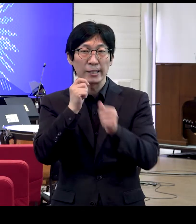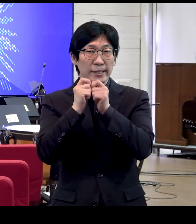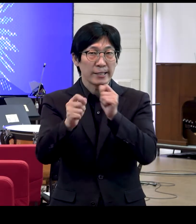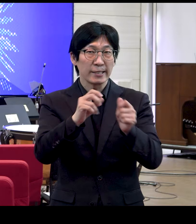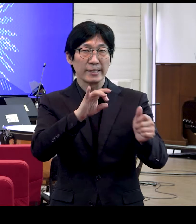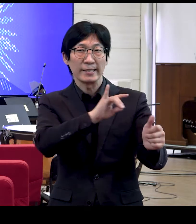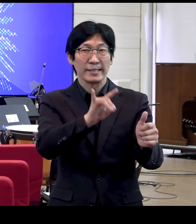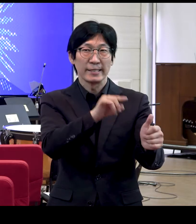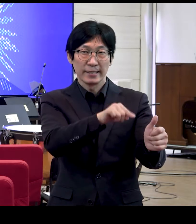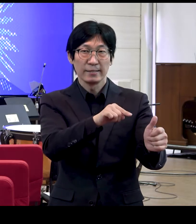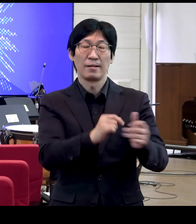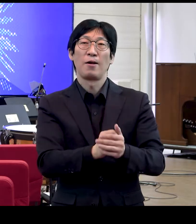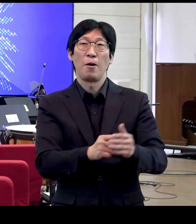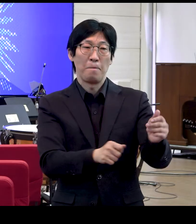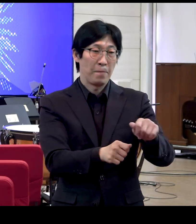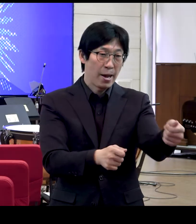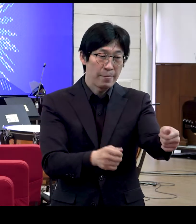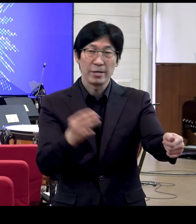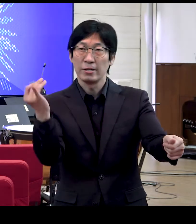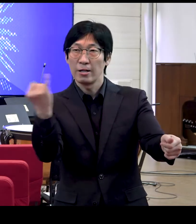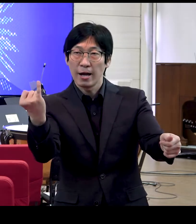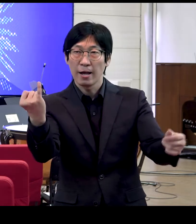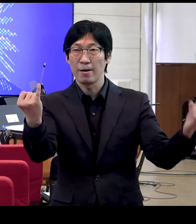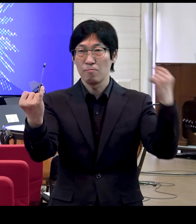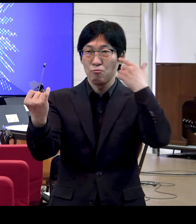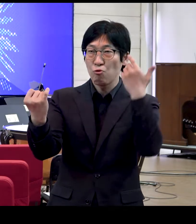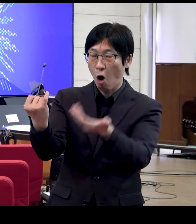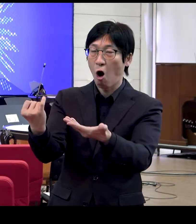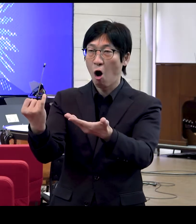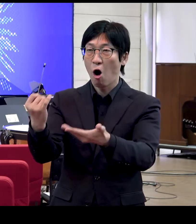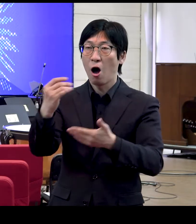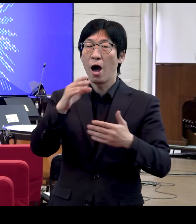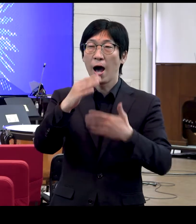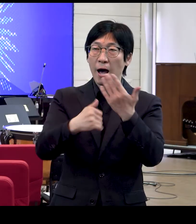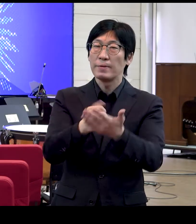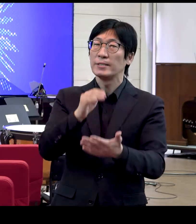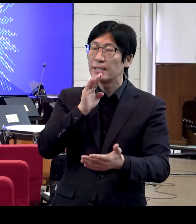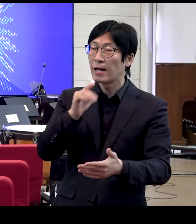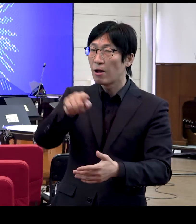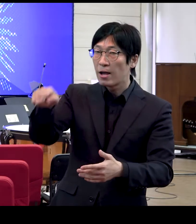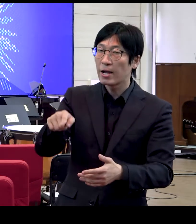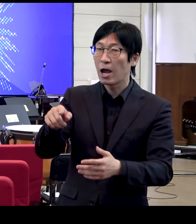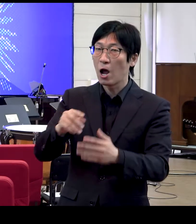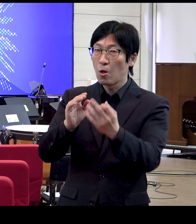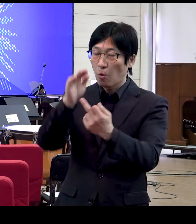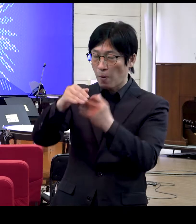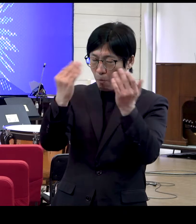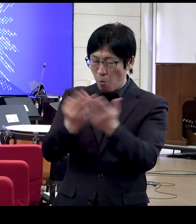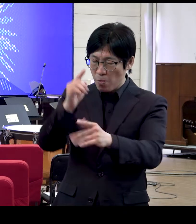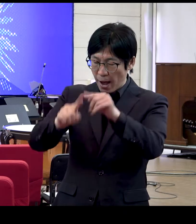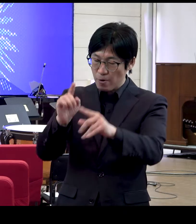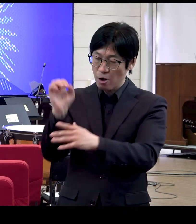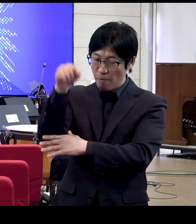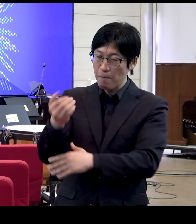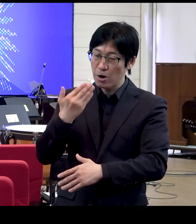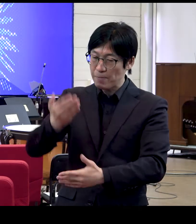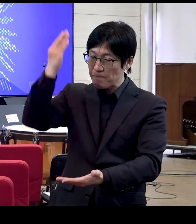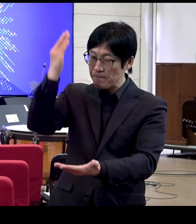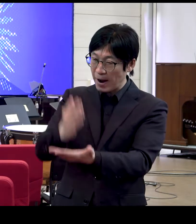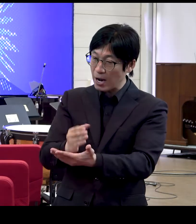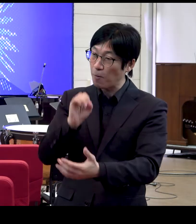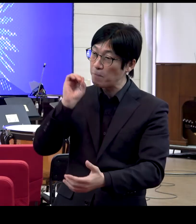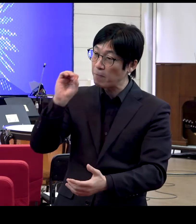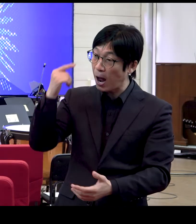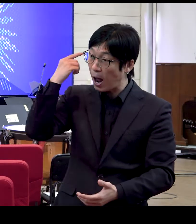가장 간교하니라. 뱀이 여자에게 물어 이르되 하나님이 참으로 너희에게 동산 모든 나무의 열매를 먹지